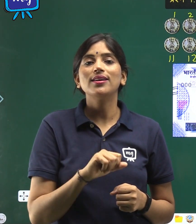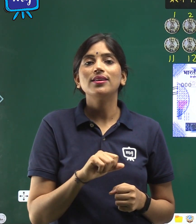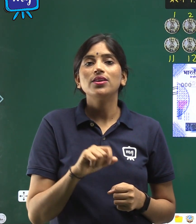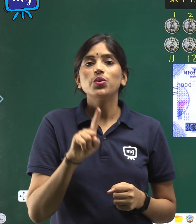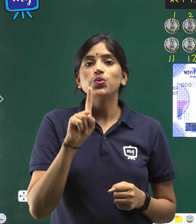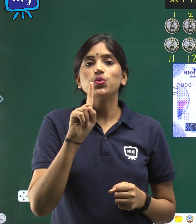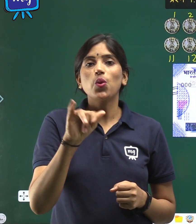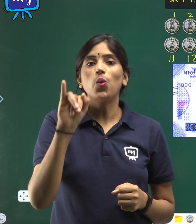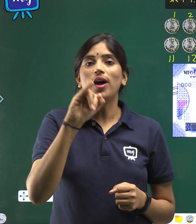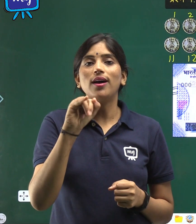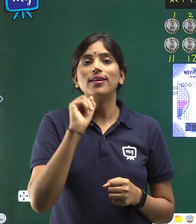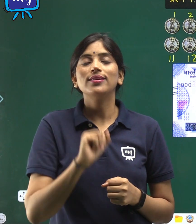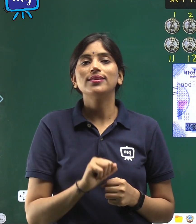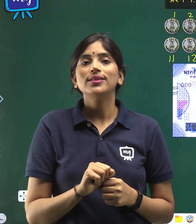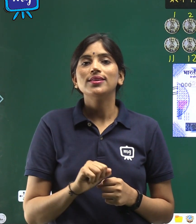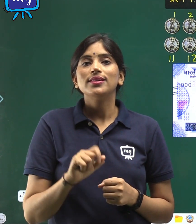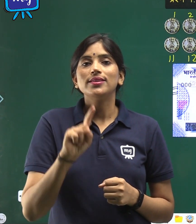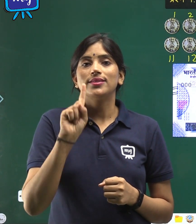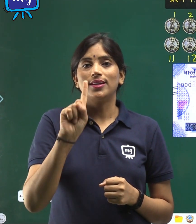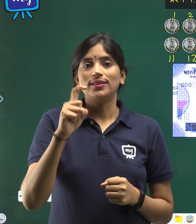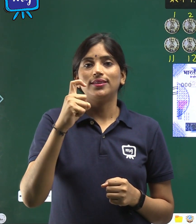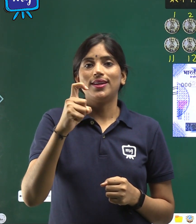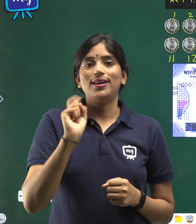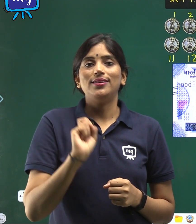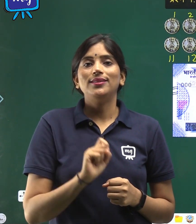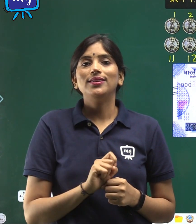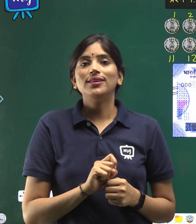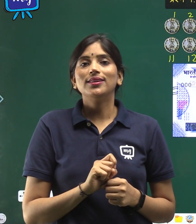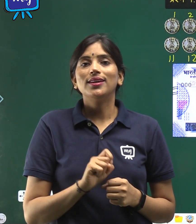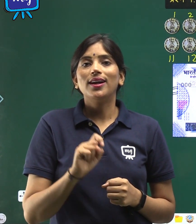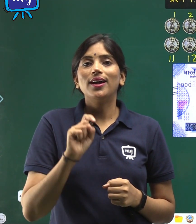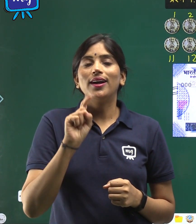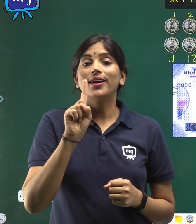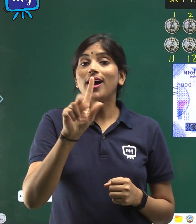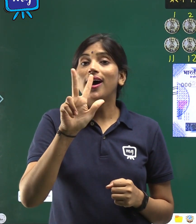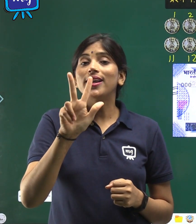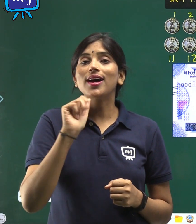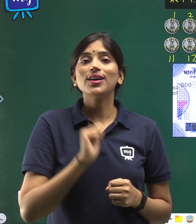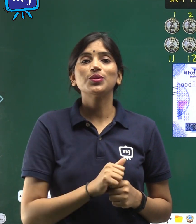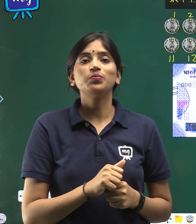15, 16, 17,